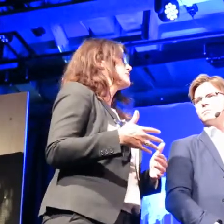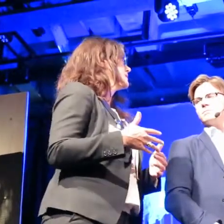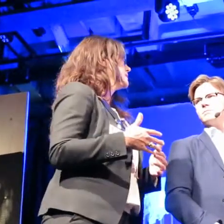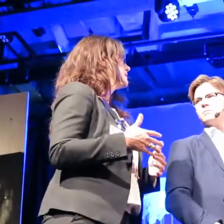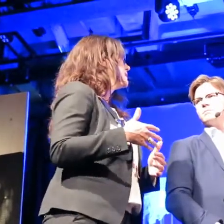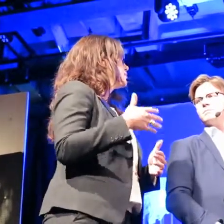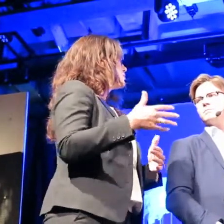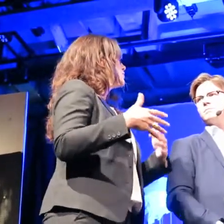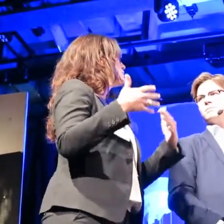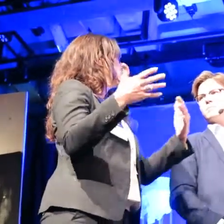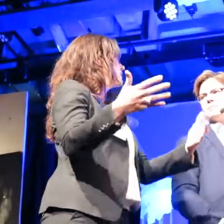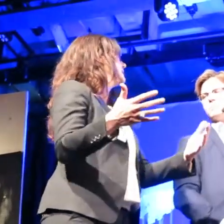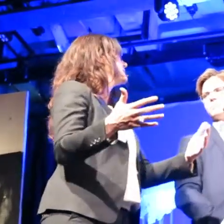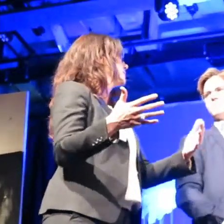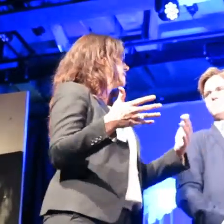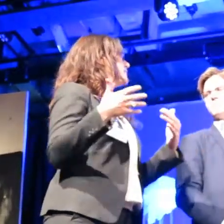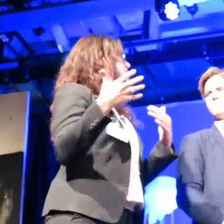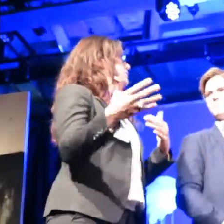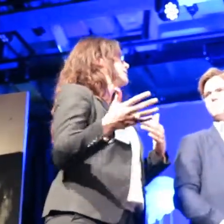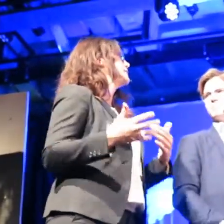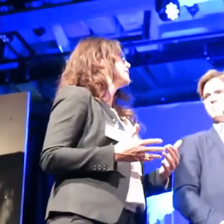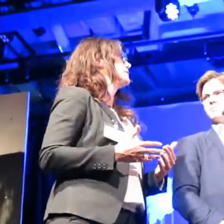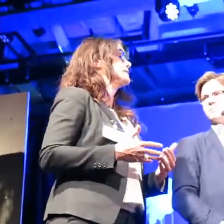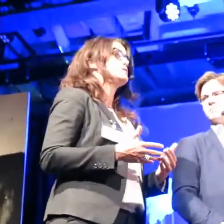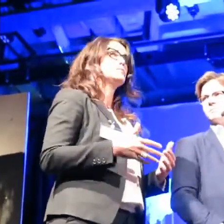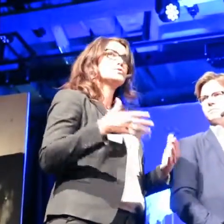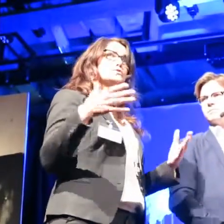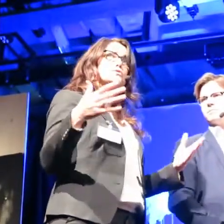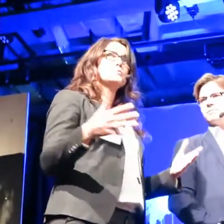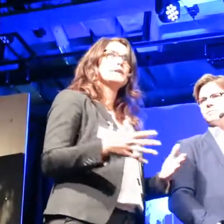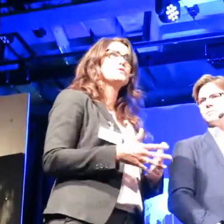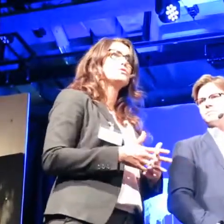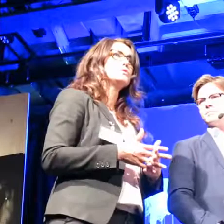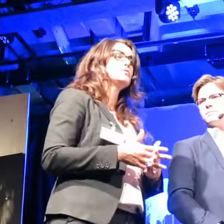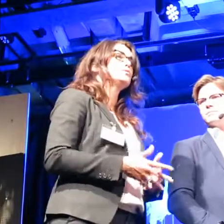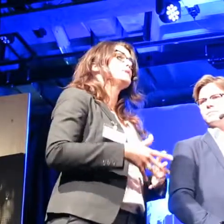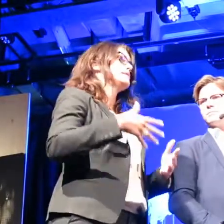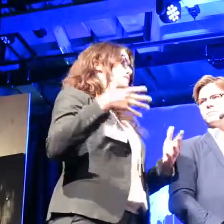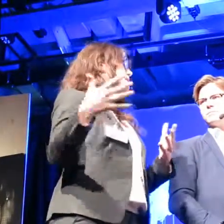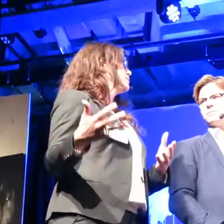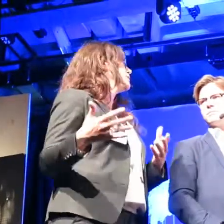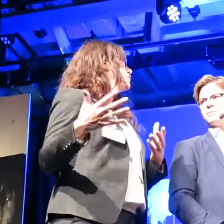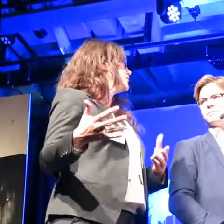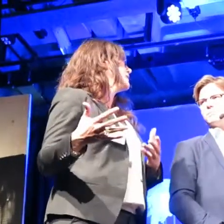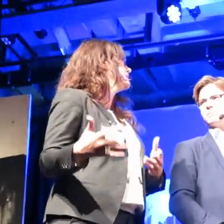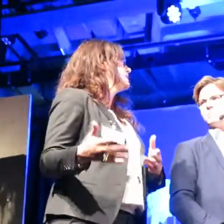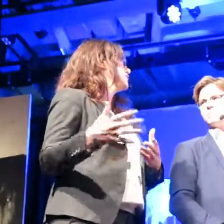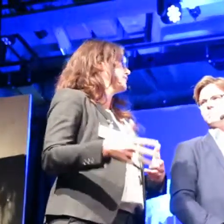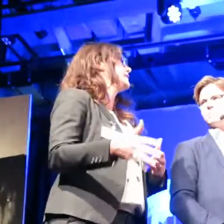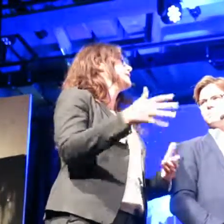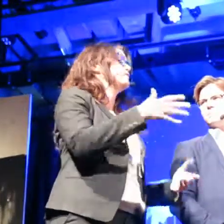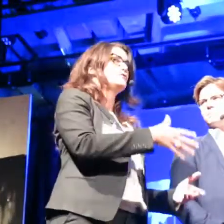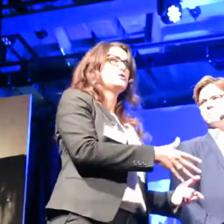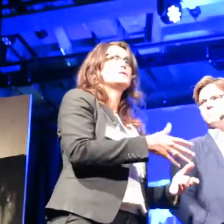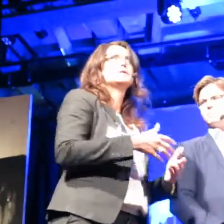är mest kostnadseffektivt måste också vara det som är bäst för miljön. Alltså vi måste få de här två att gå ihop, inte att man ska behöva offra någonting för